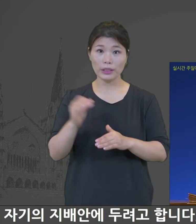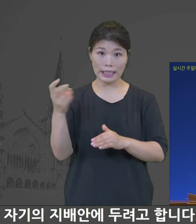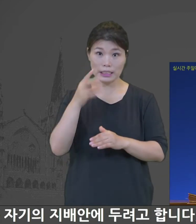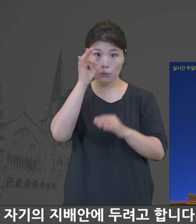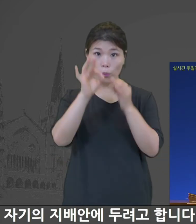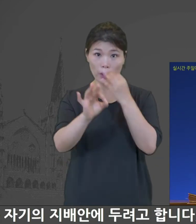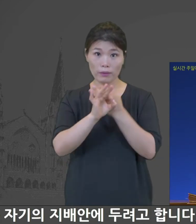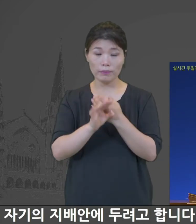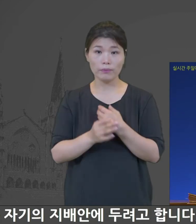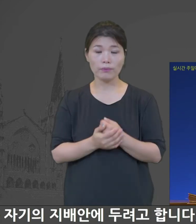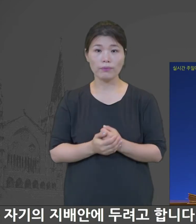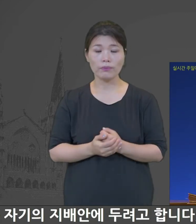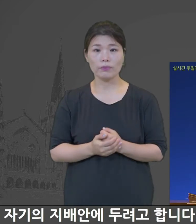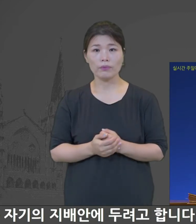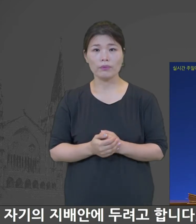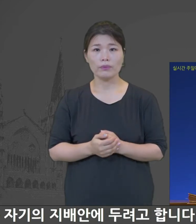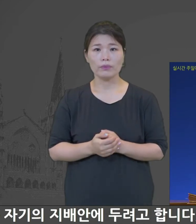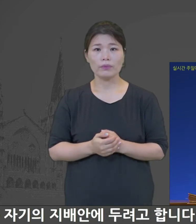돌아오십시다.